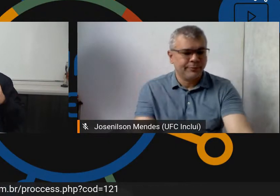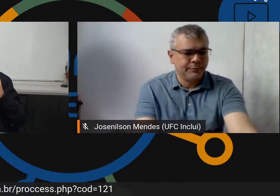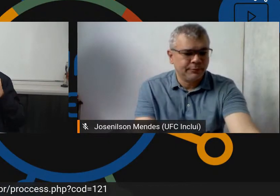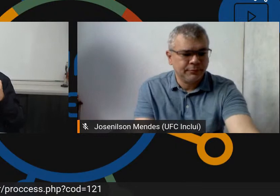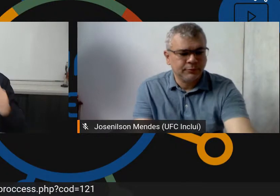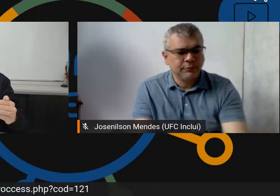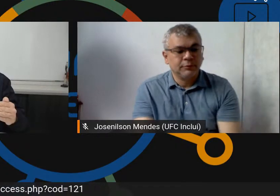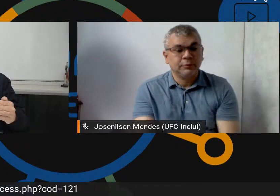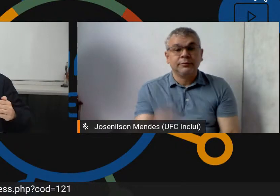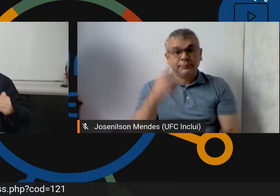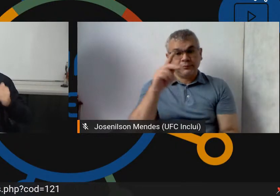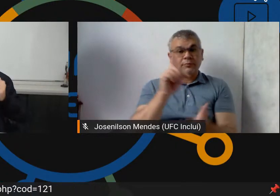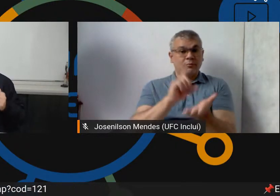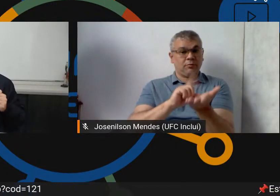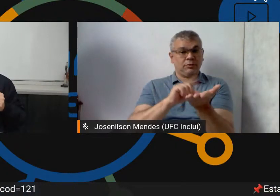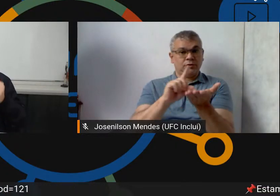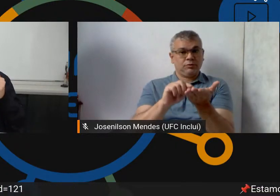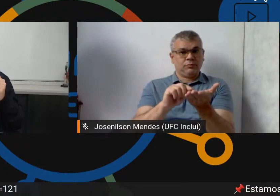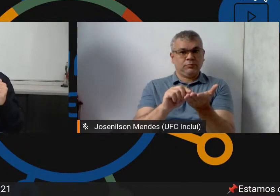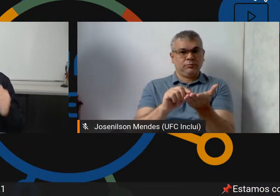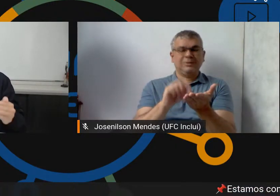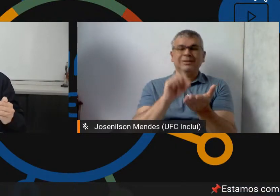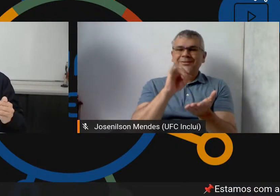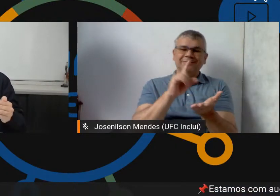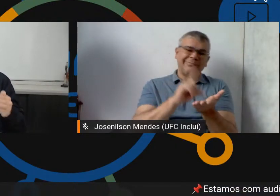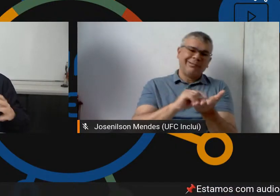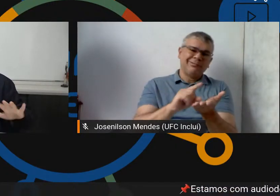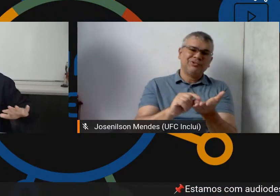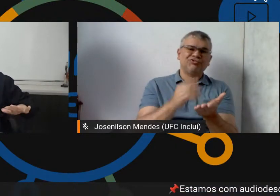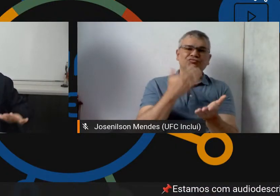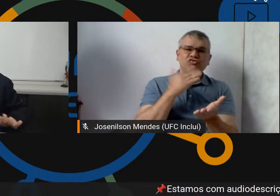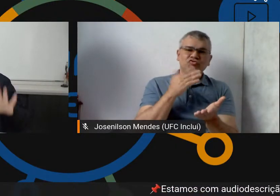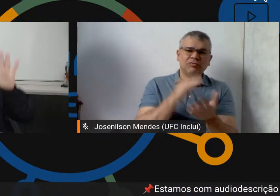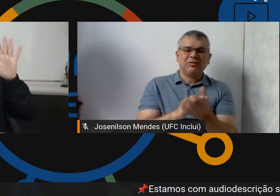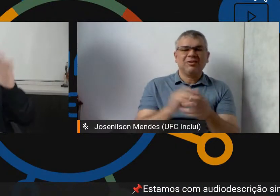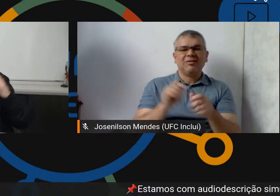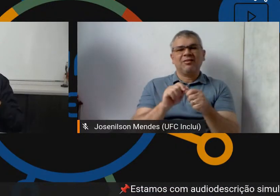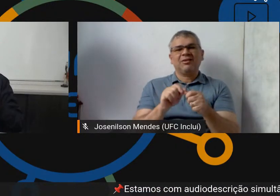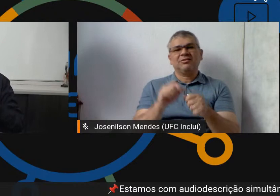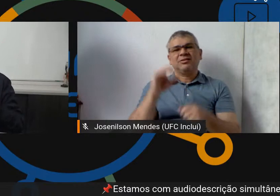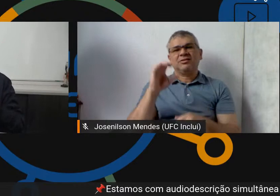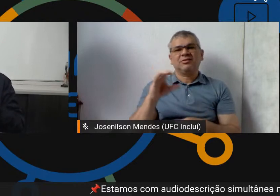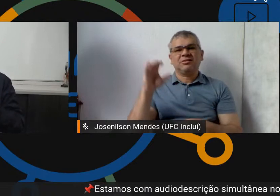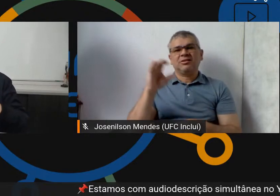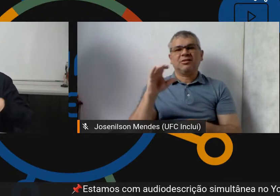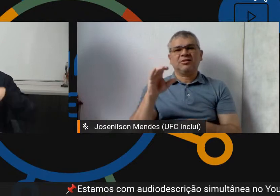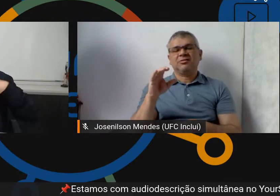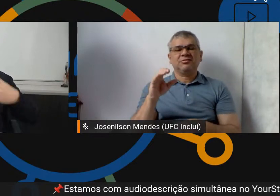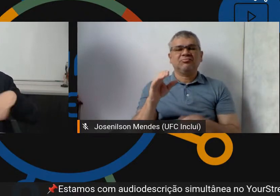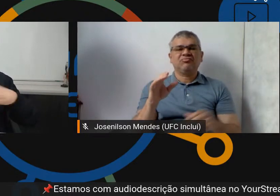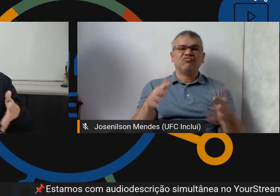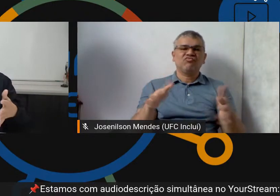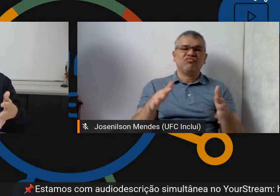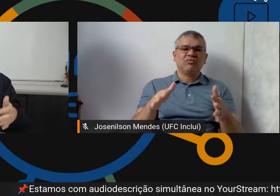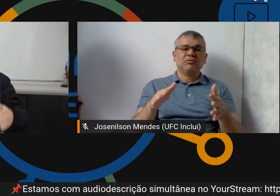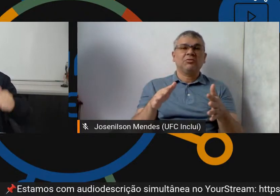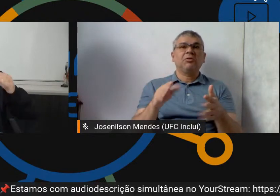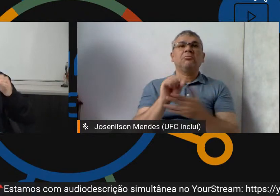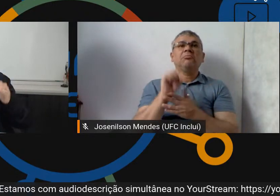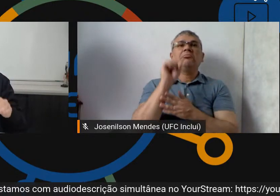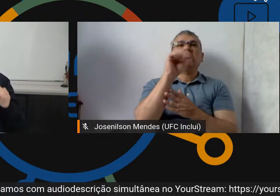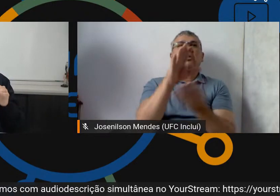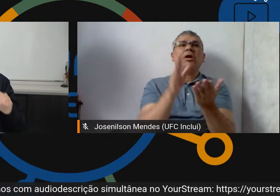fazer artigo de boa qualidade, sem fazer ciência de boa qualidade, nós vamos fazer nossas revistas detonar. Não vão. Podemos mandar os trabalhos que for para lá,